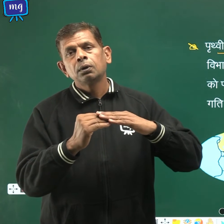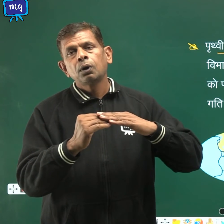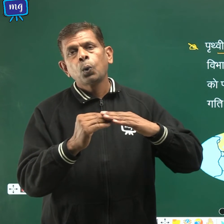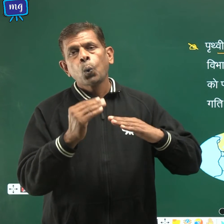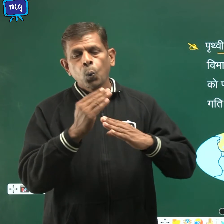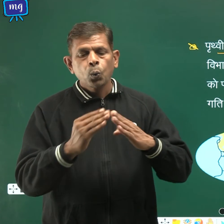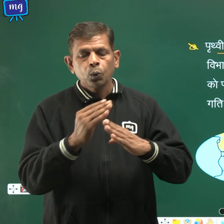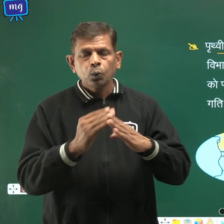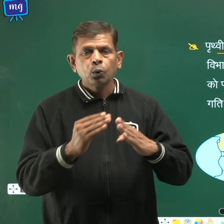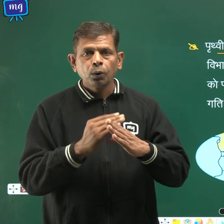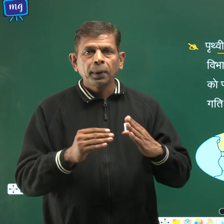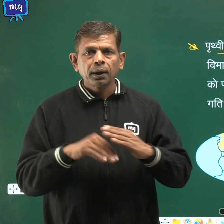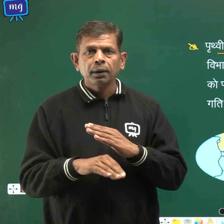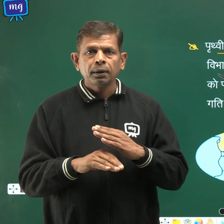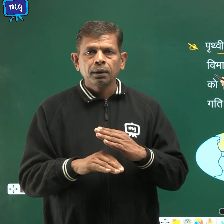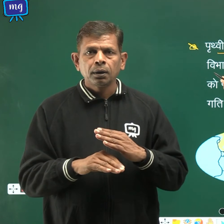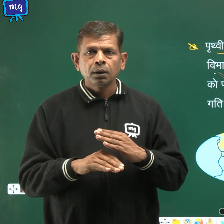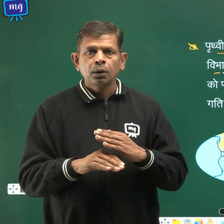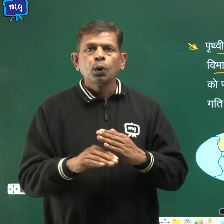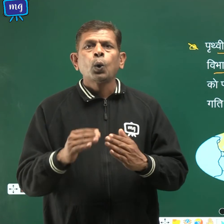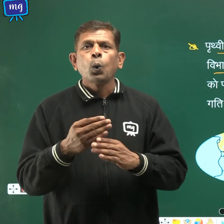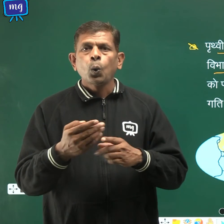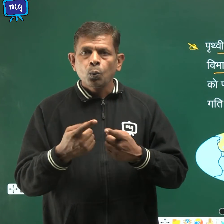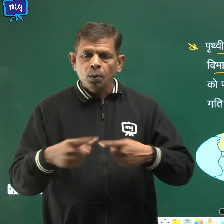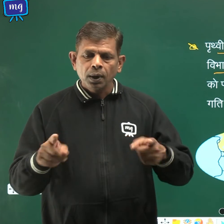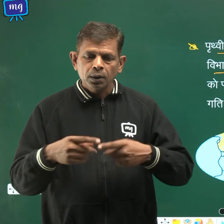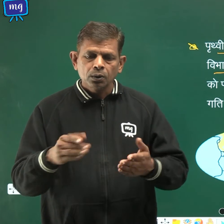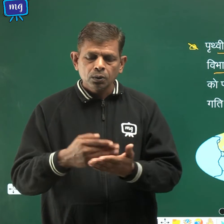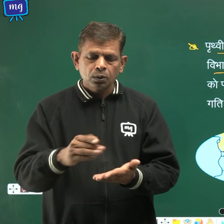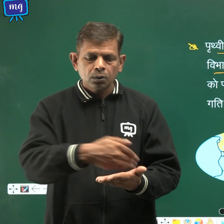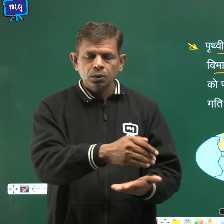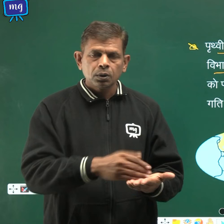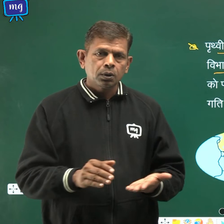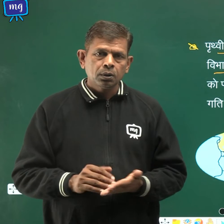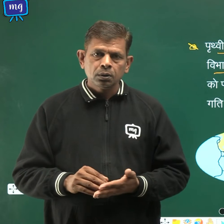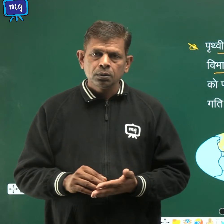टुकड़ों में विभाजित होती है।